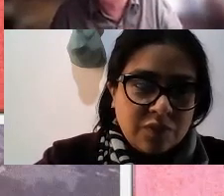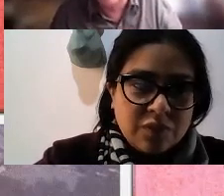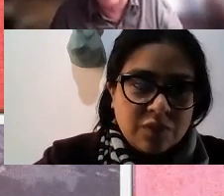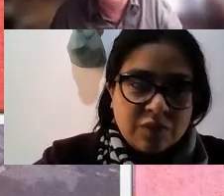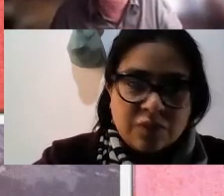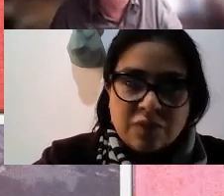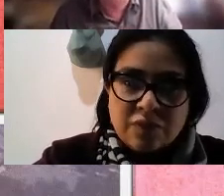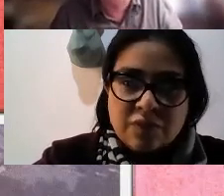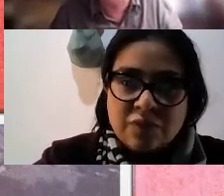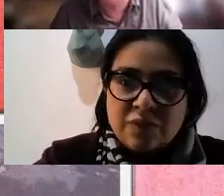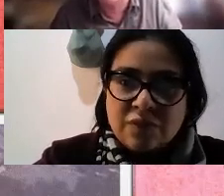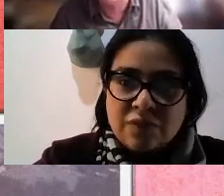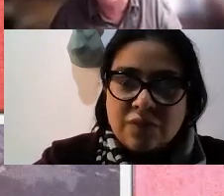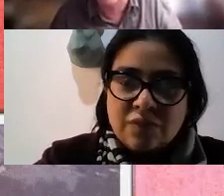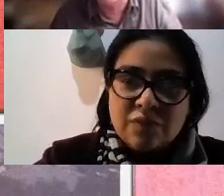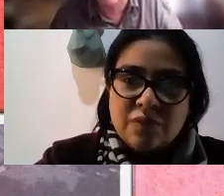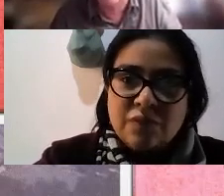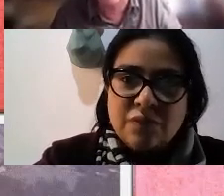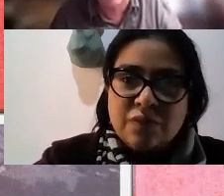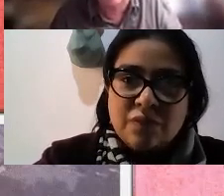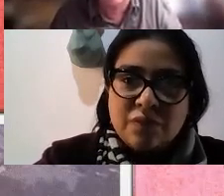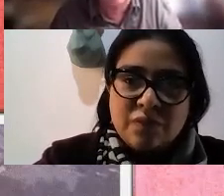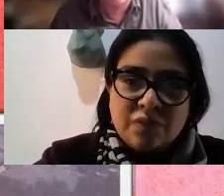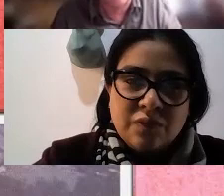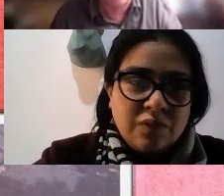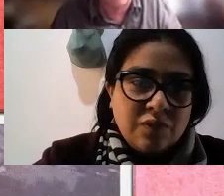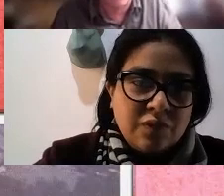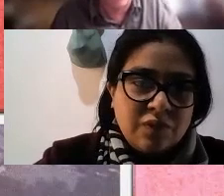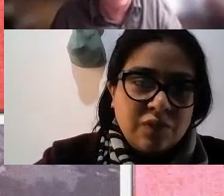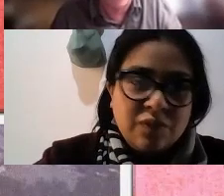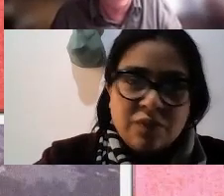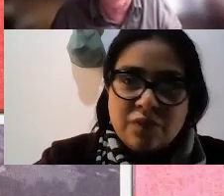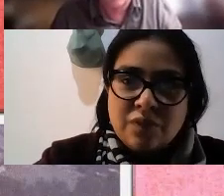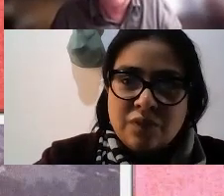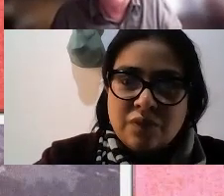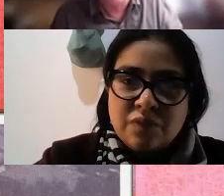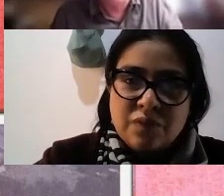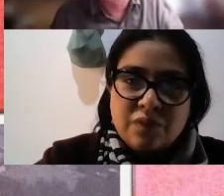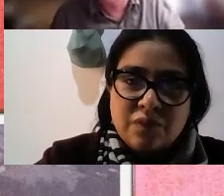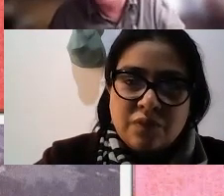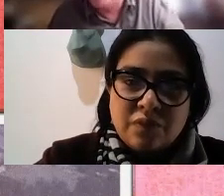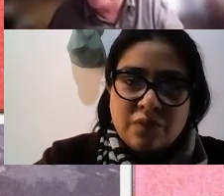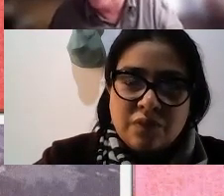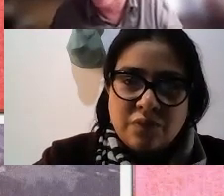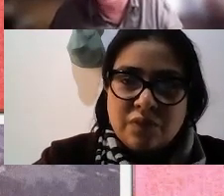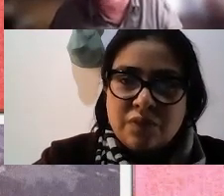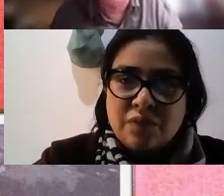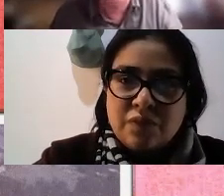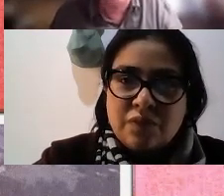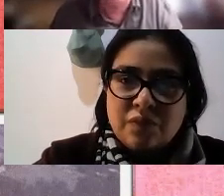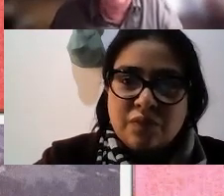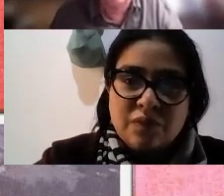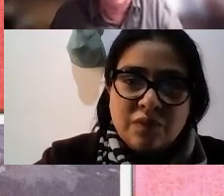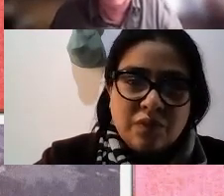proyecto social creado por el sacerdote Rafael García Herreros en 1958 y el museo pues está fundado